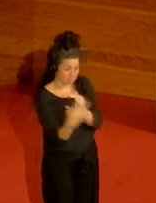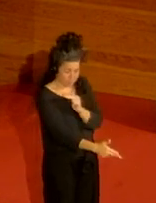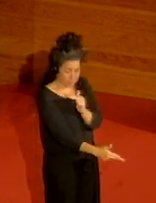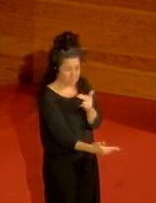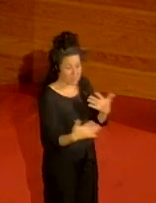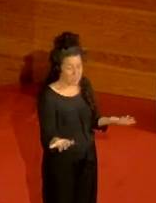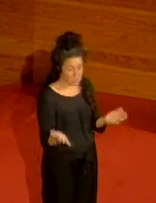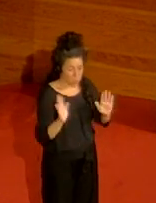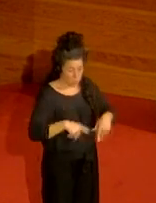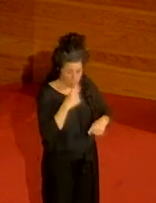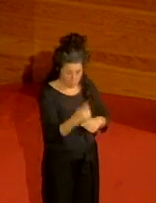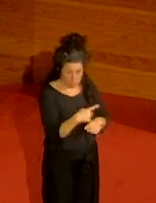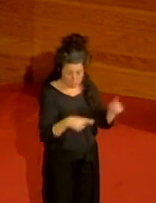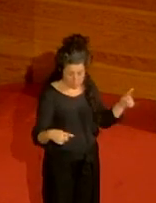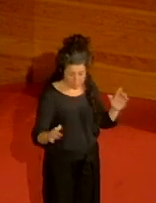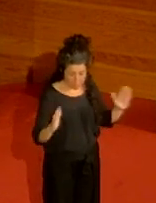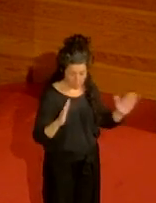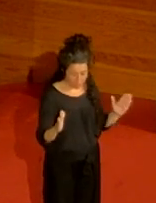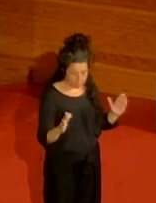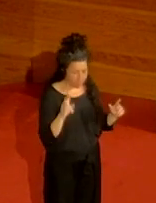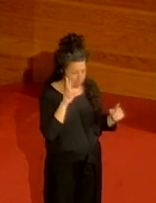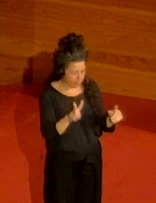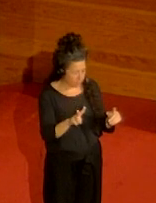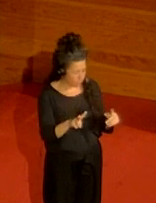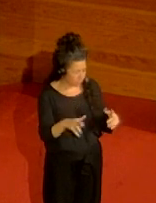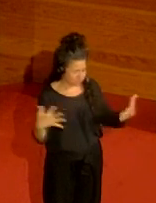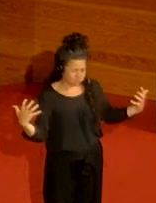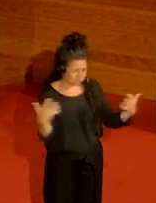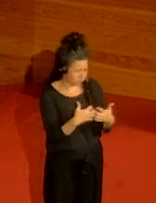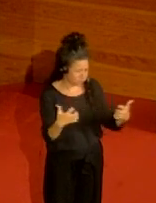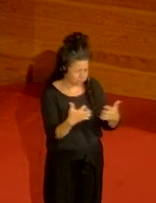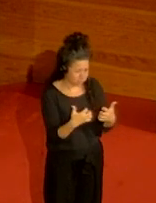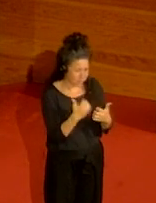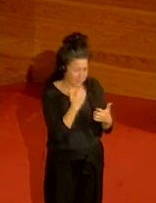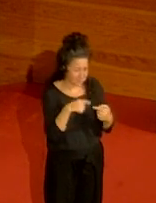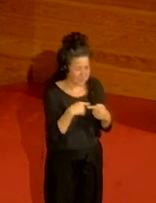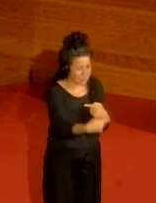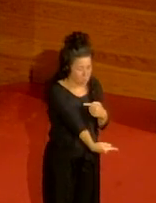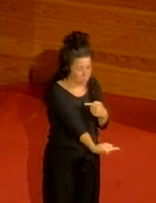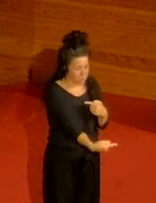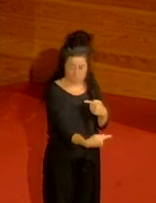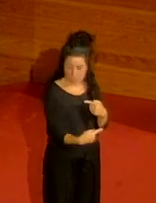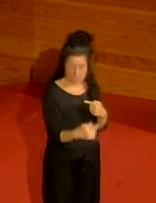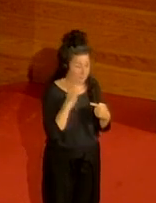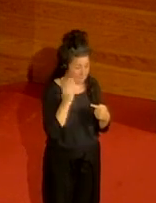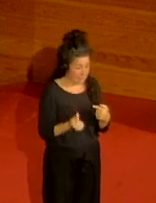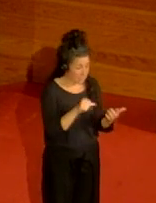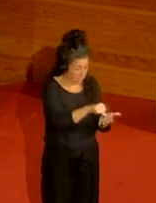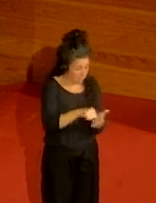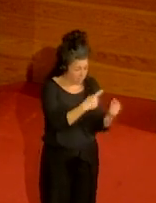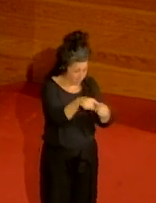Pues en el último año y medio estamos viendo auténticas batallas campales prácticamente a diario en diferentes ciudades de Palestina